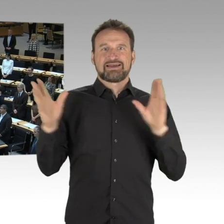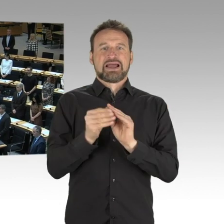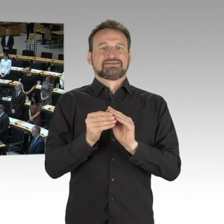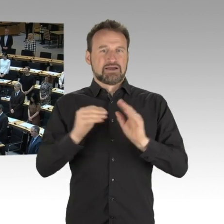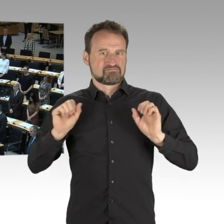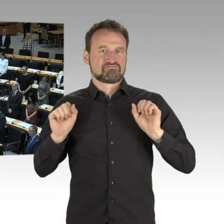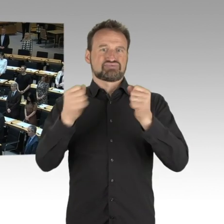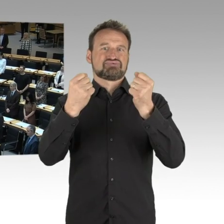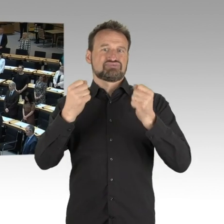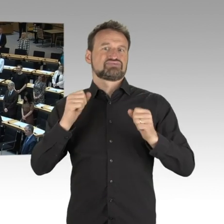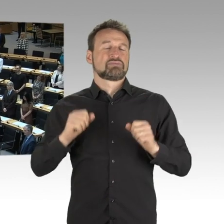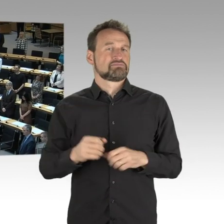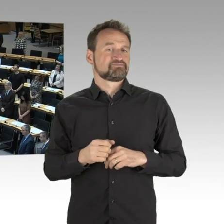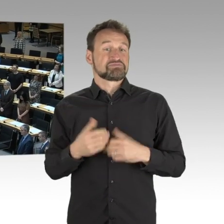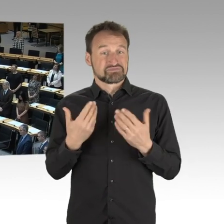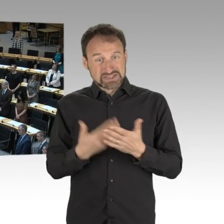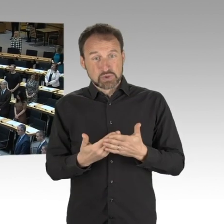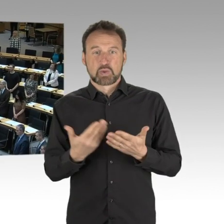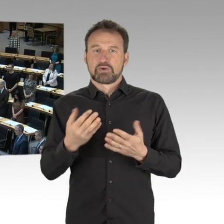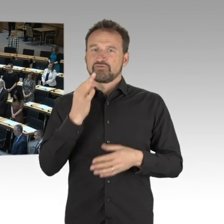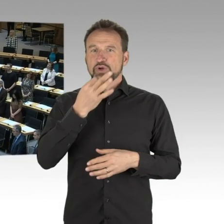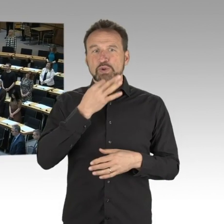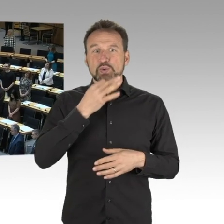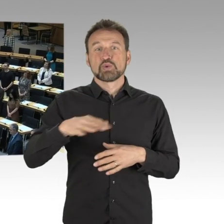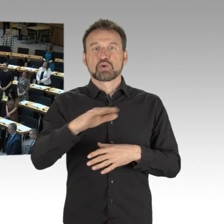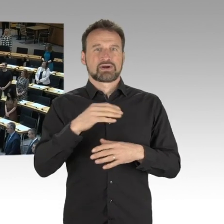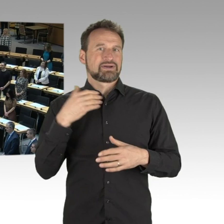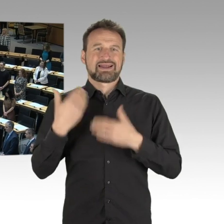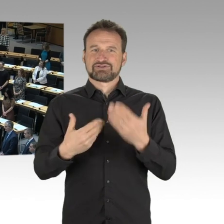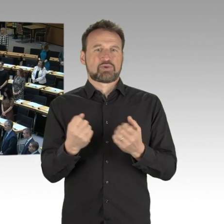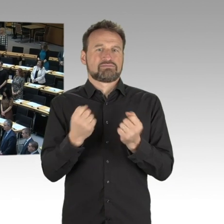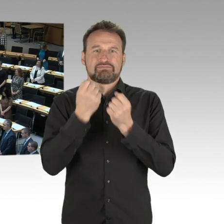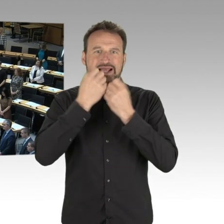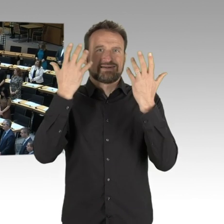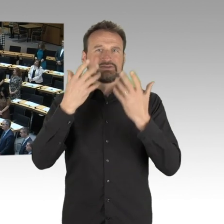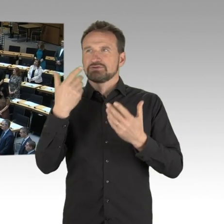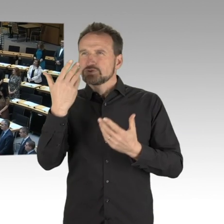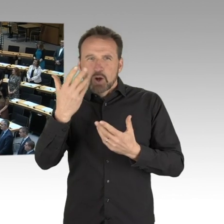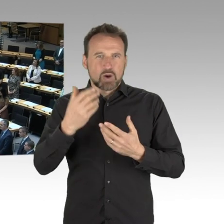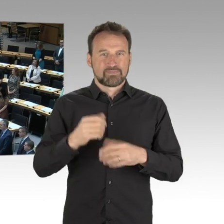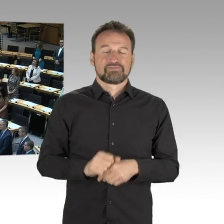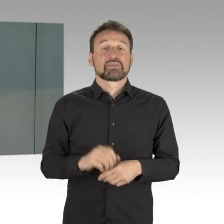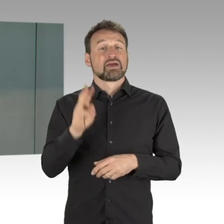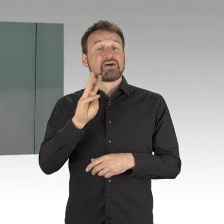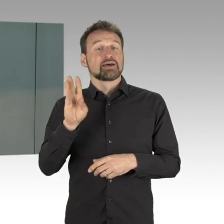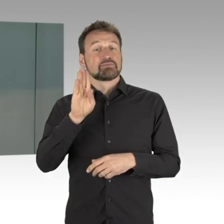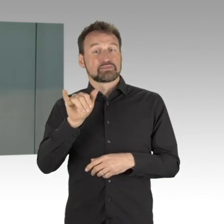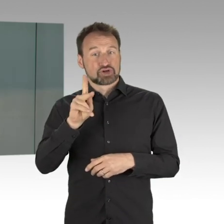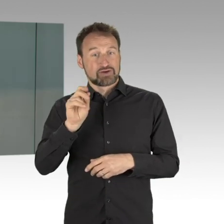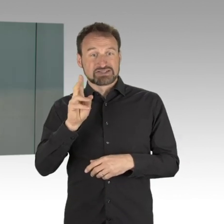1982 war Valeri Bukowski als Testingenieur im Weltraumprogramm der Sowjetunion wissenschaftlich tätig.